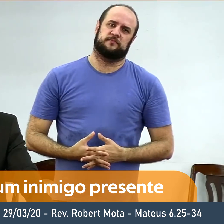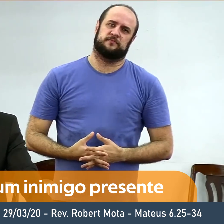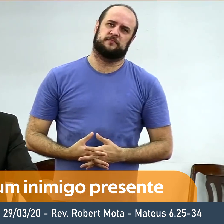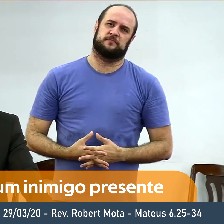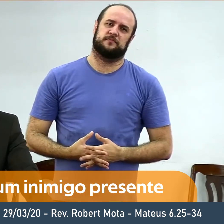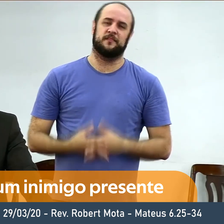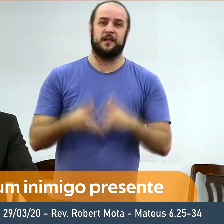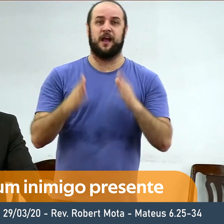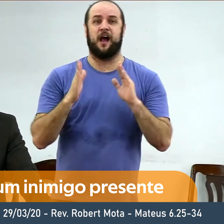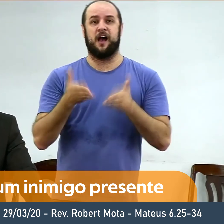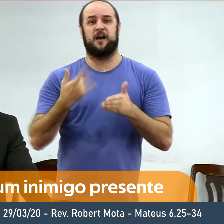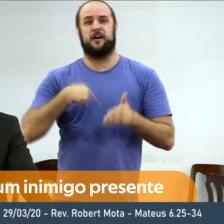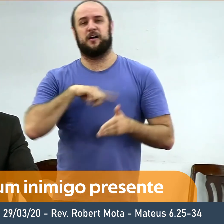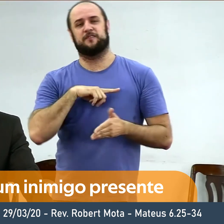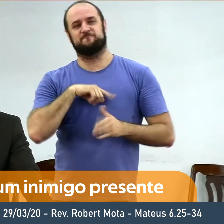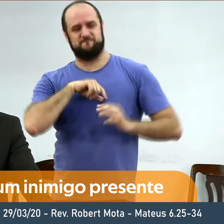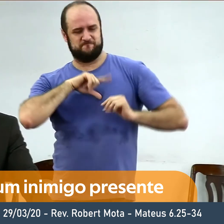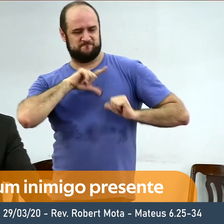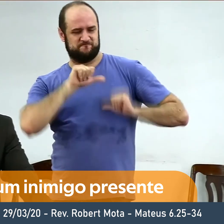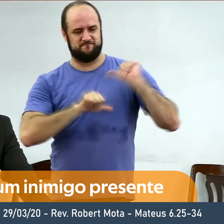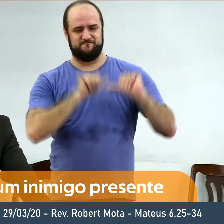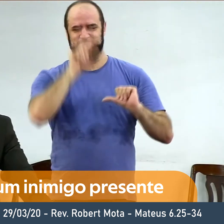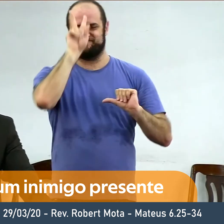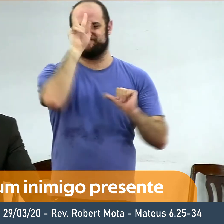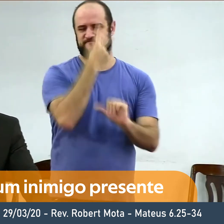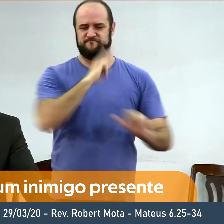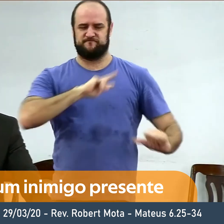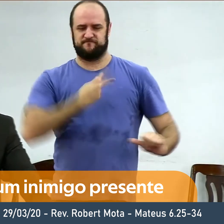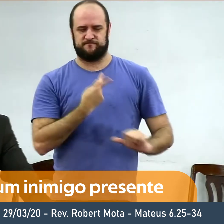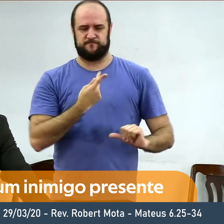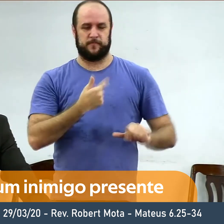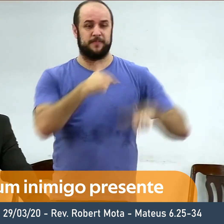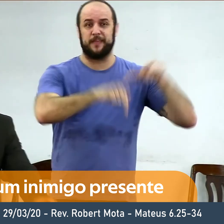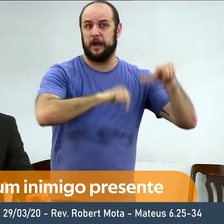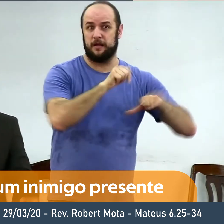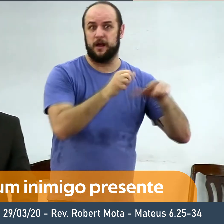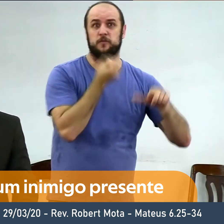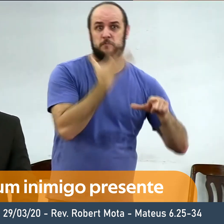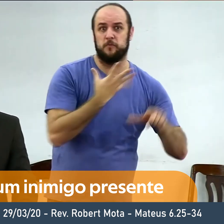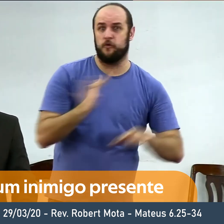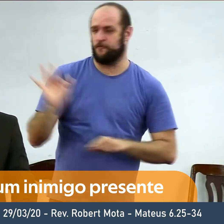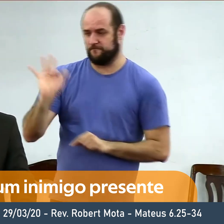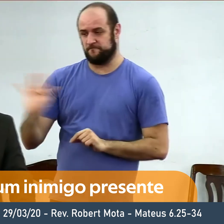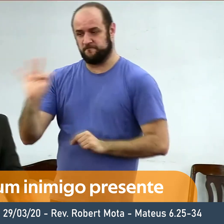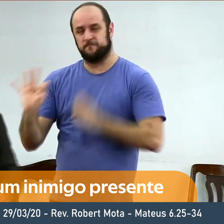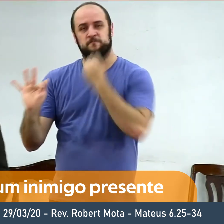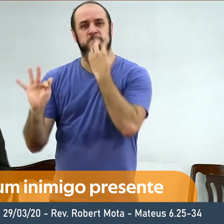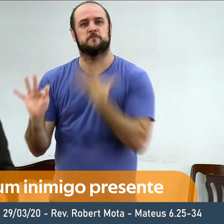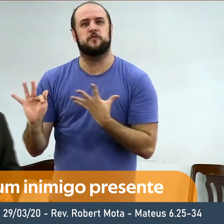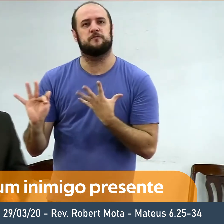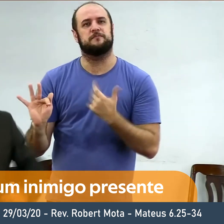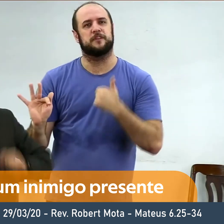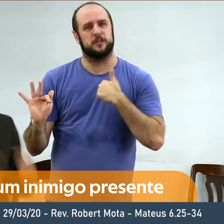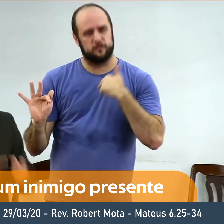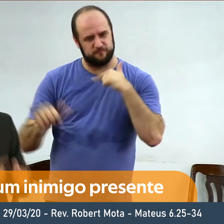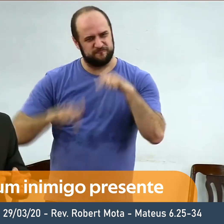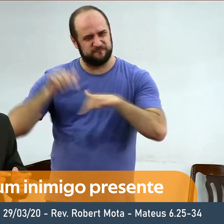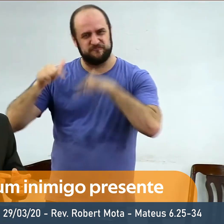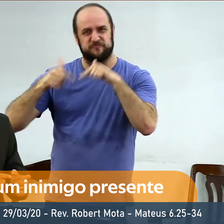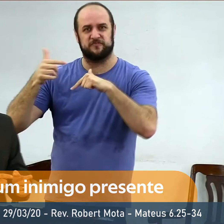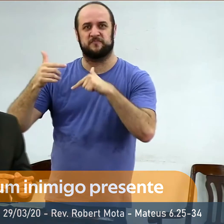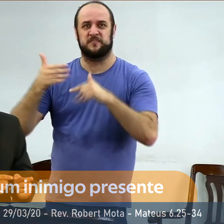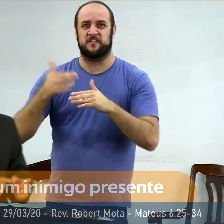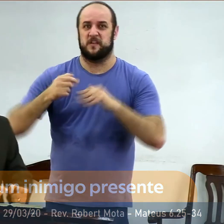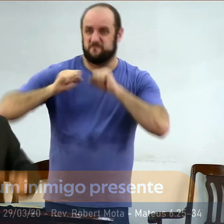É a hora de nós mudarmos. Se o trabalho veio, se a faculdade veio, eu vou me esforçar para acordar mais